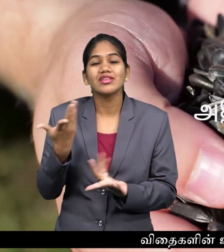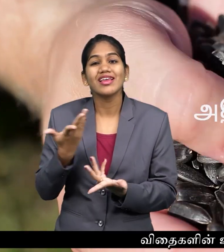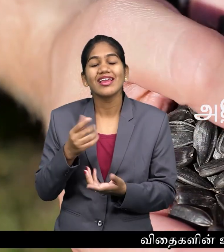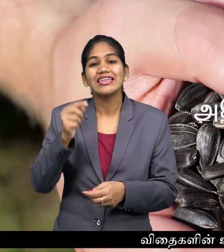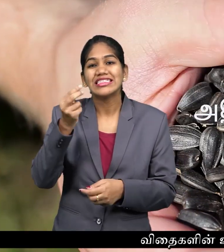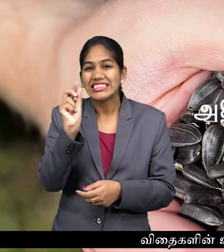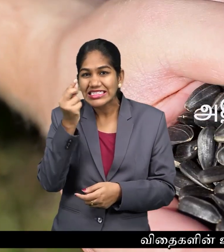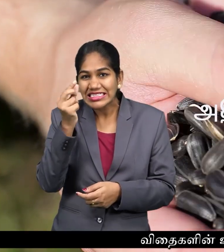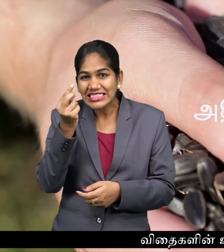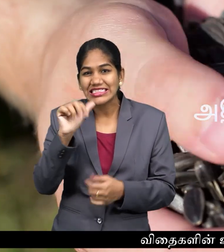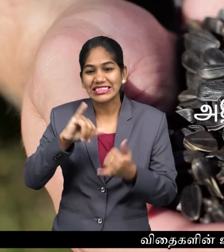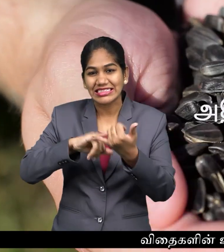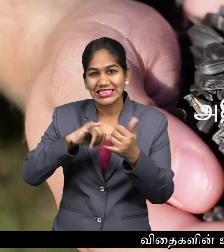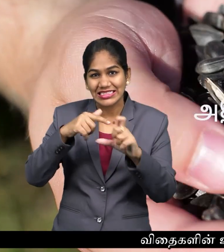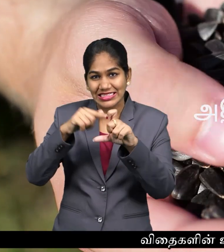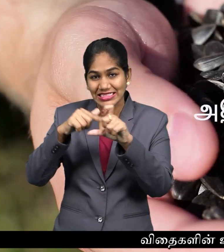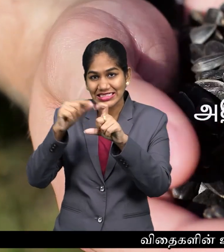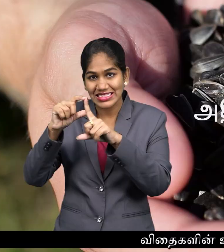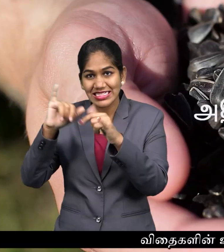உறுதியான நீர்ப்பாசனம்,